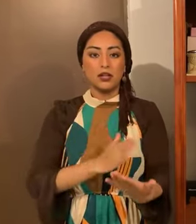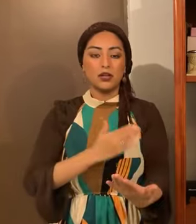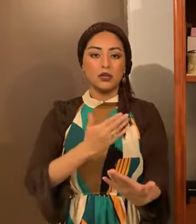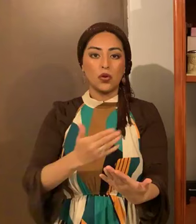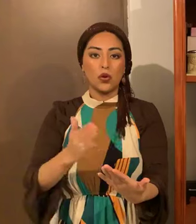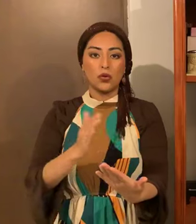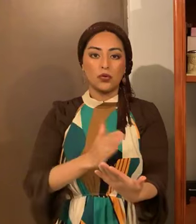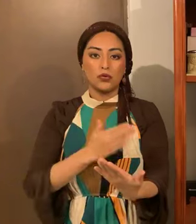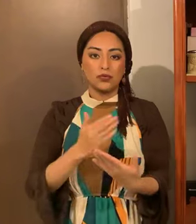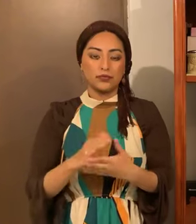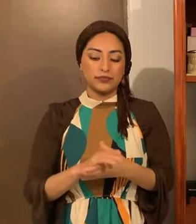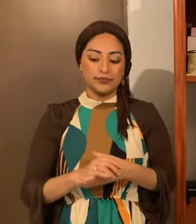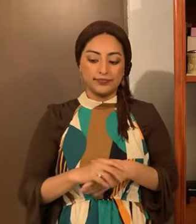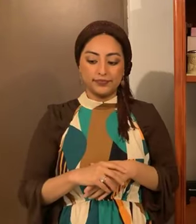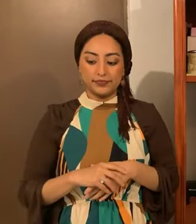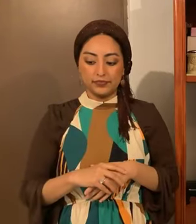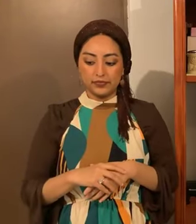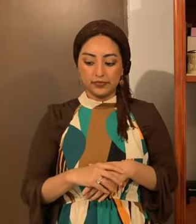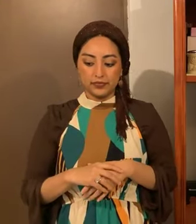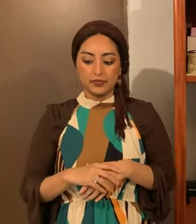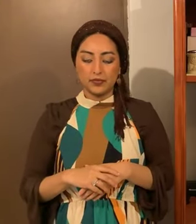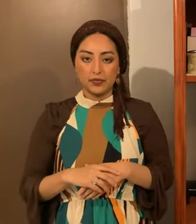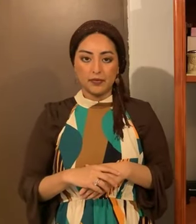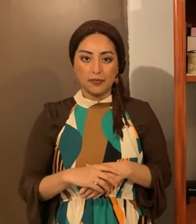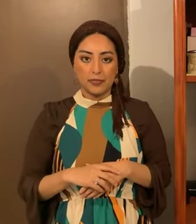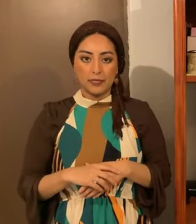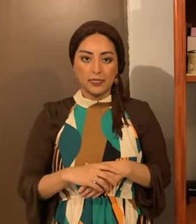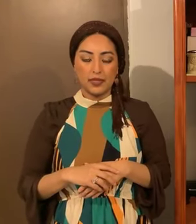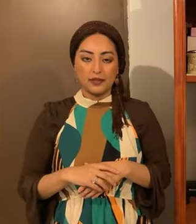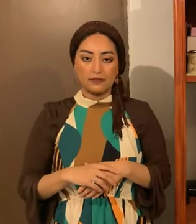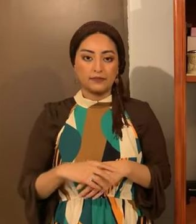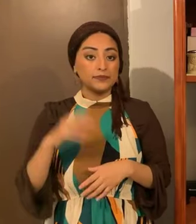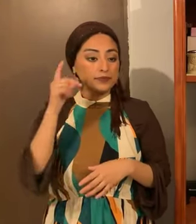de hoy en día no nos dan esa facilidad, ¿verdad?